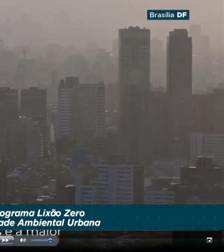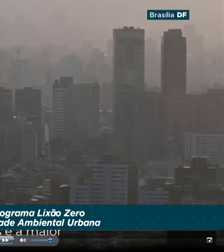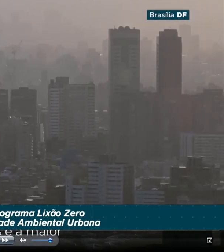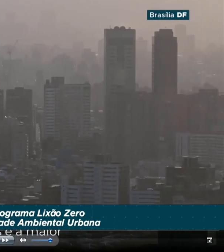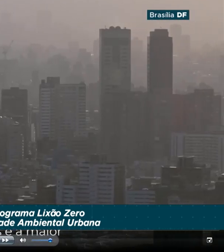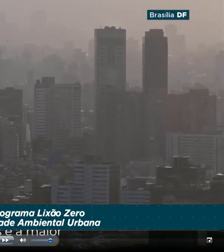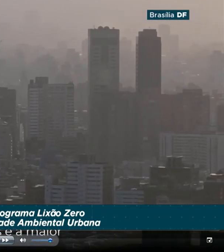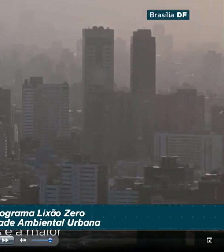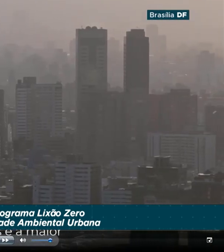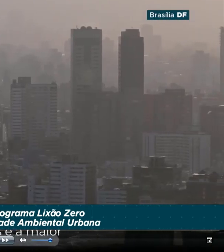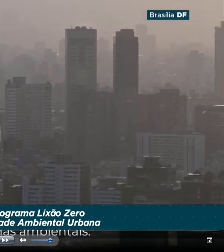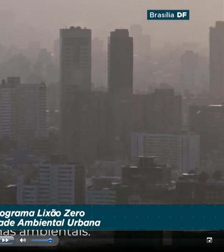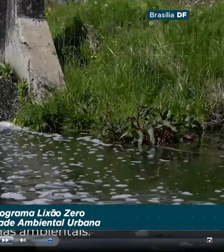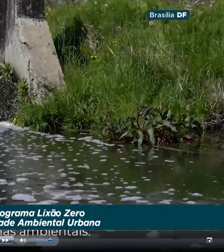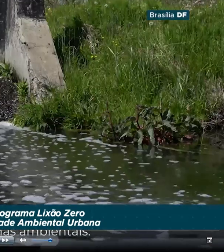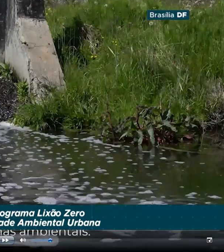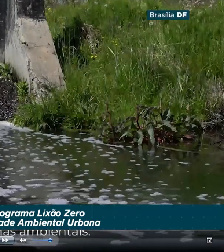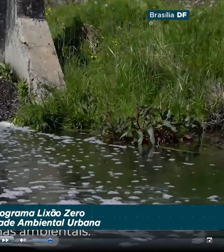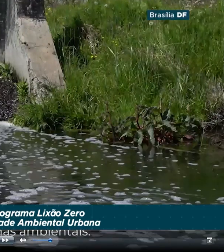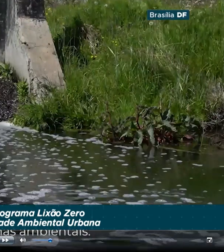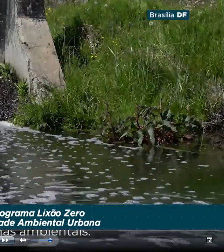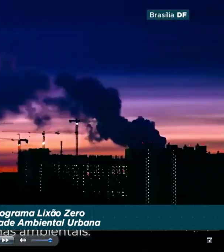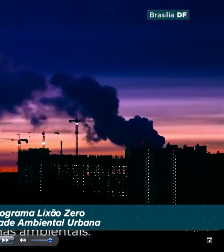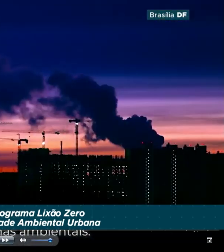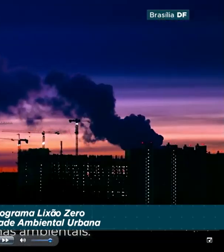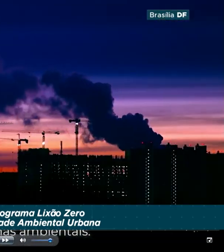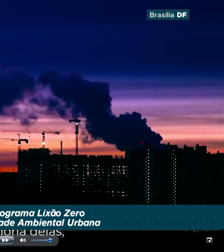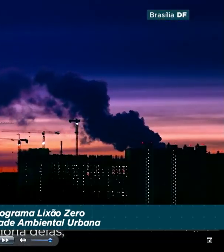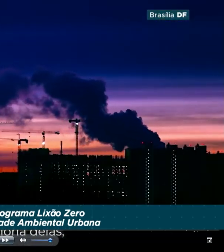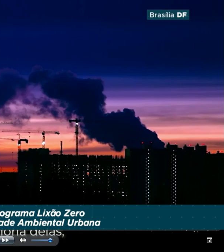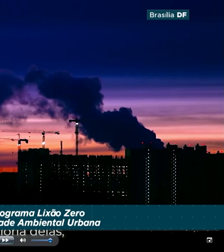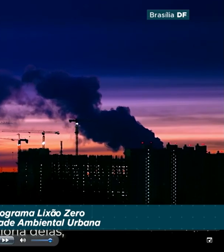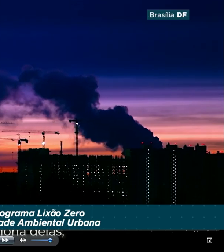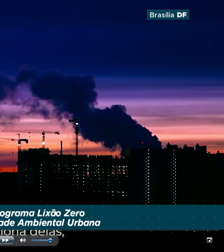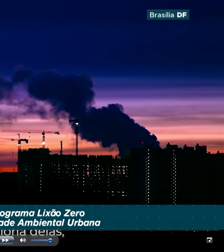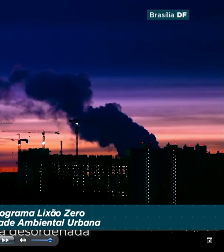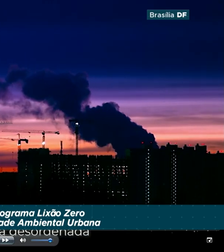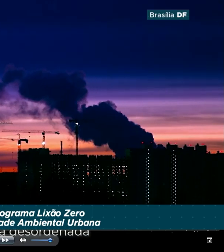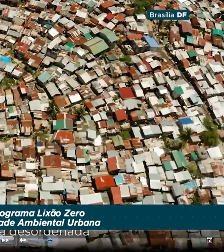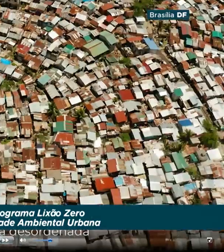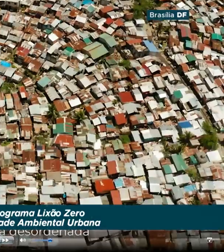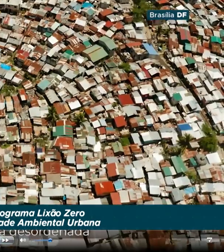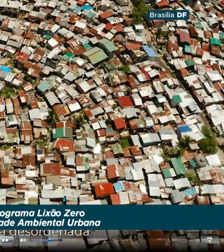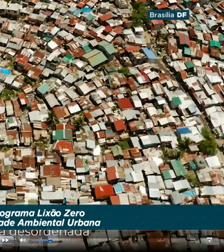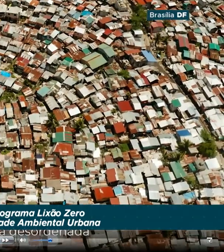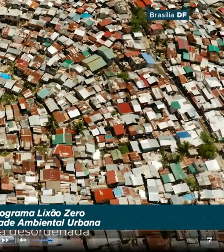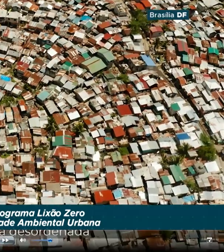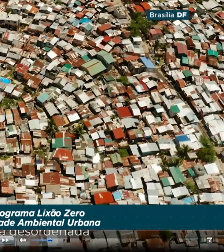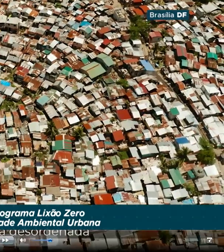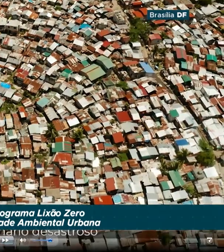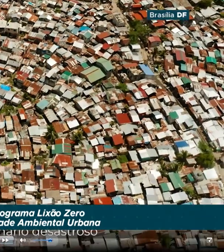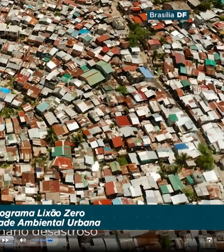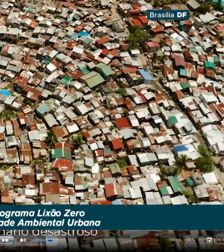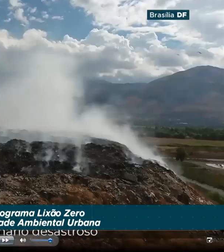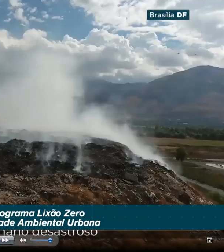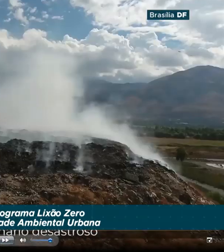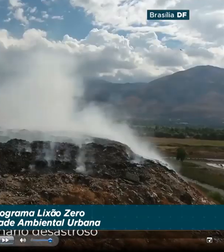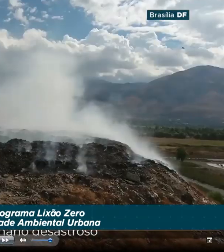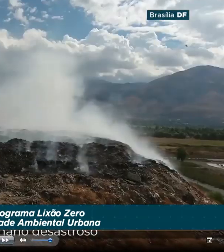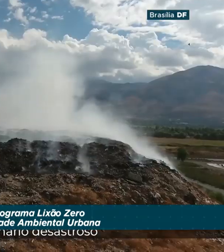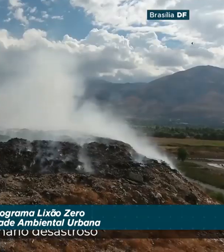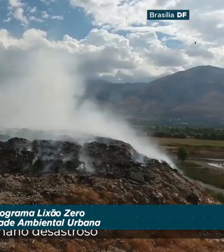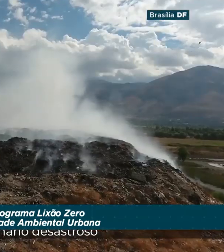85% dos brasileiros e a maior parte dos problemas ambientais. Na grande maioria delas, a expansão urbana desordenada